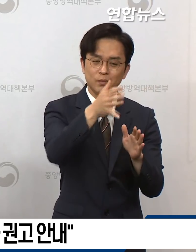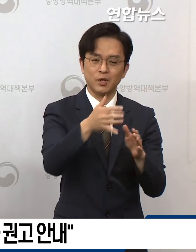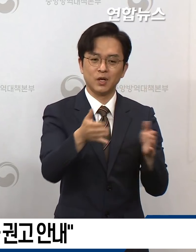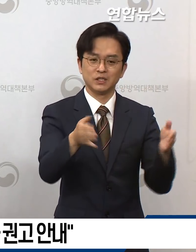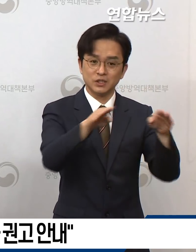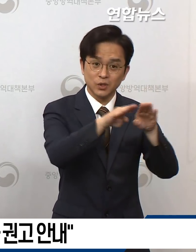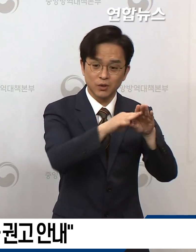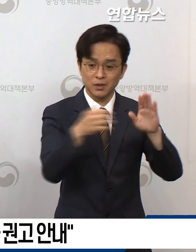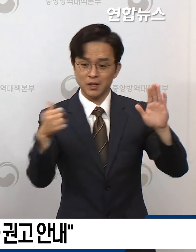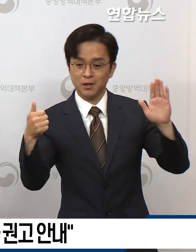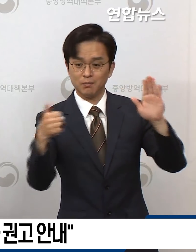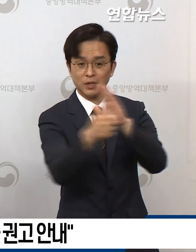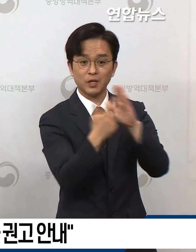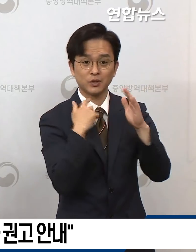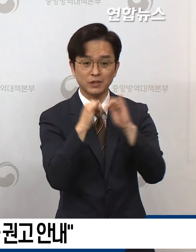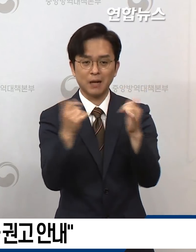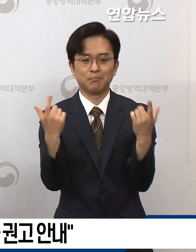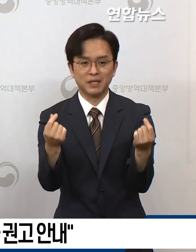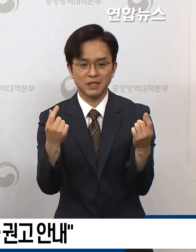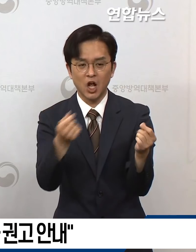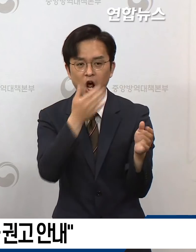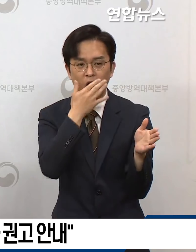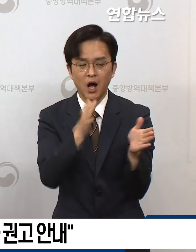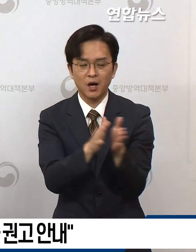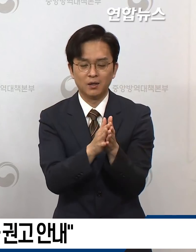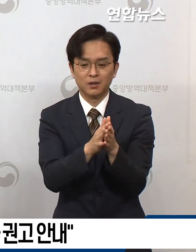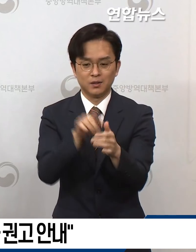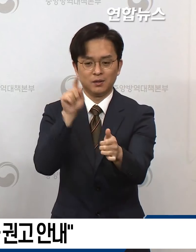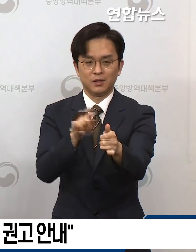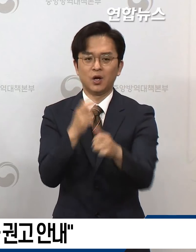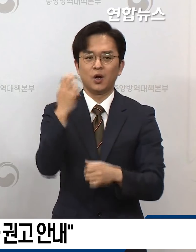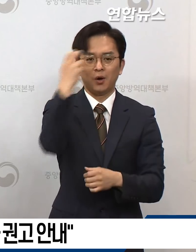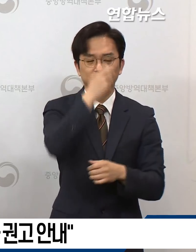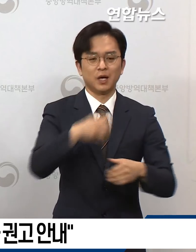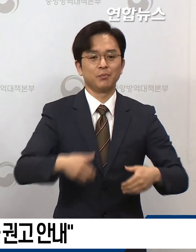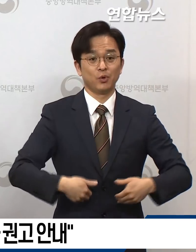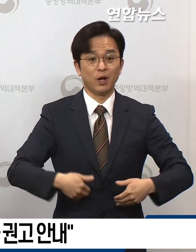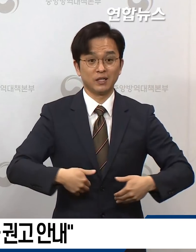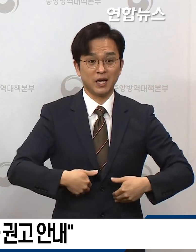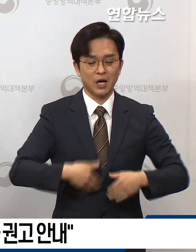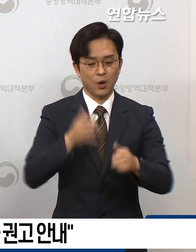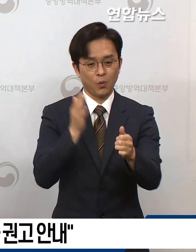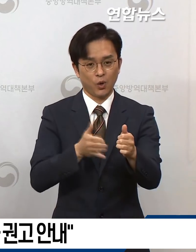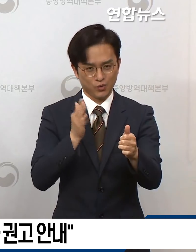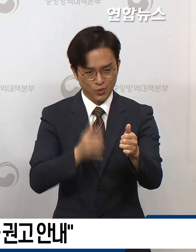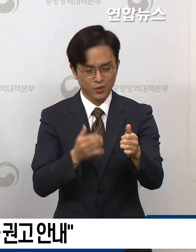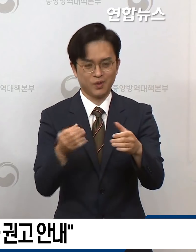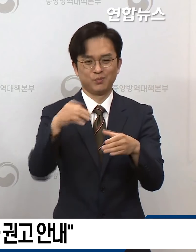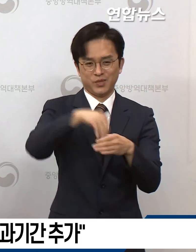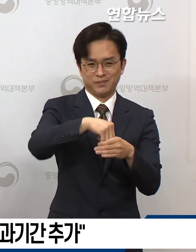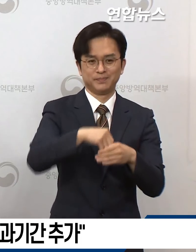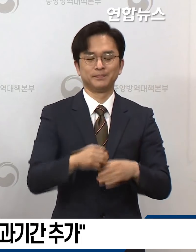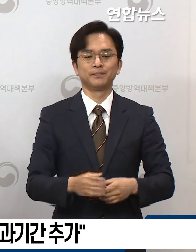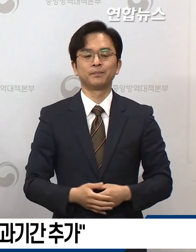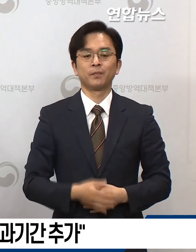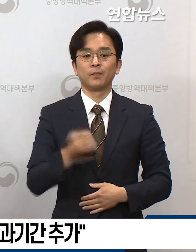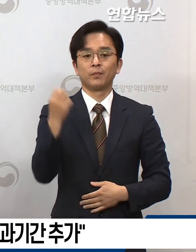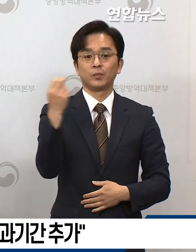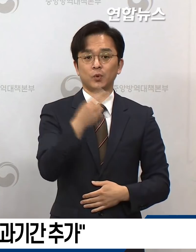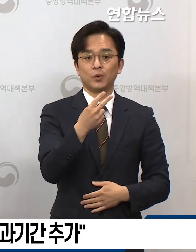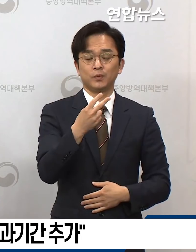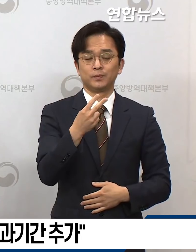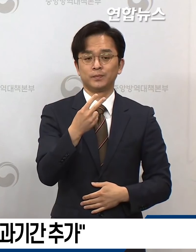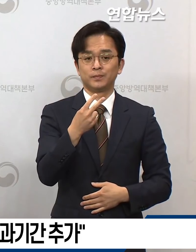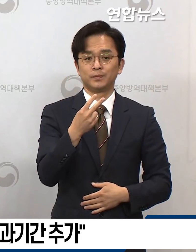확대 적용해서 유증상자로 분류하여 검사를 하도록 그렇게 권고 안내하였습니다. 또한